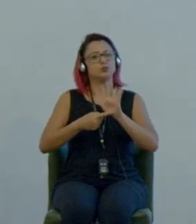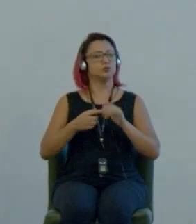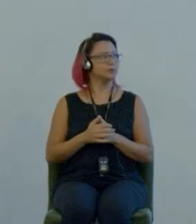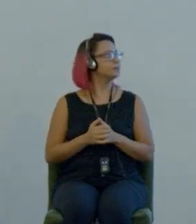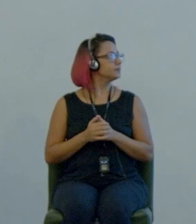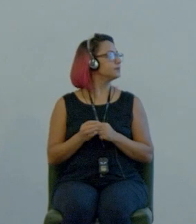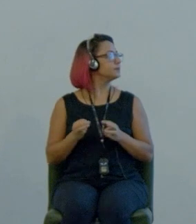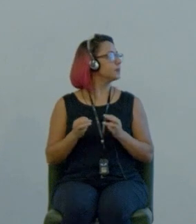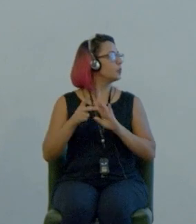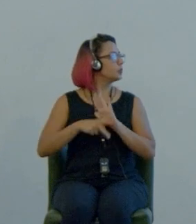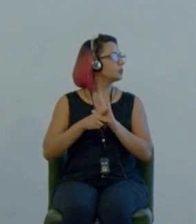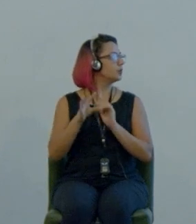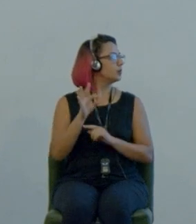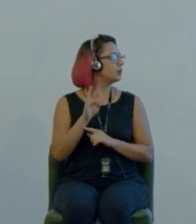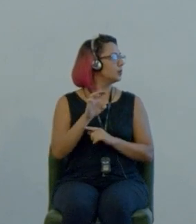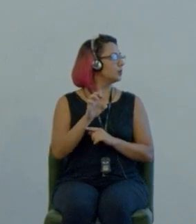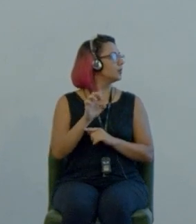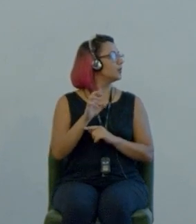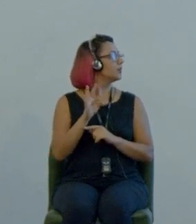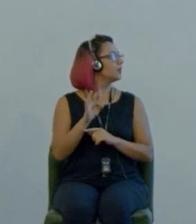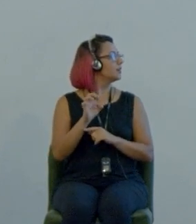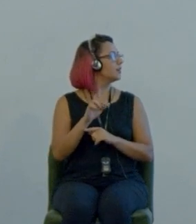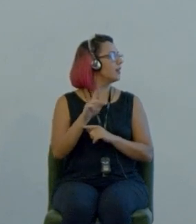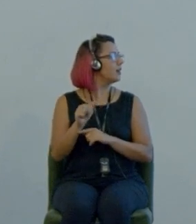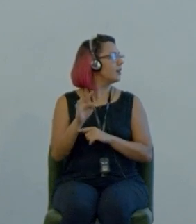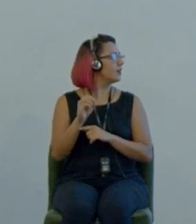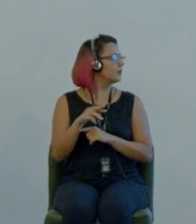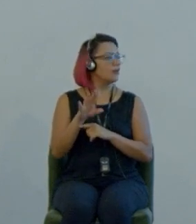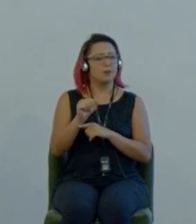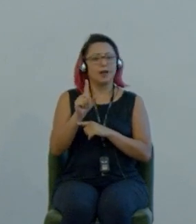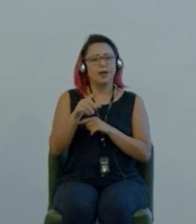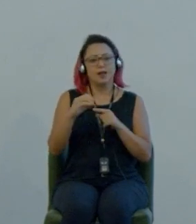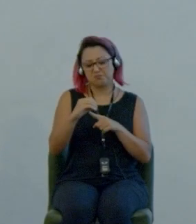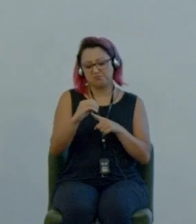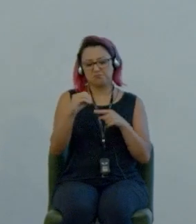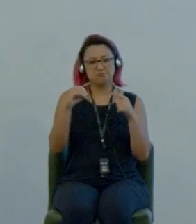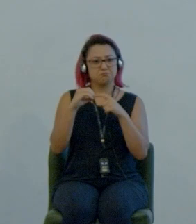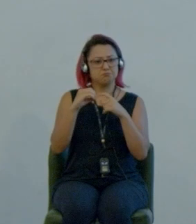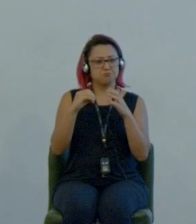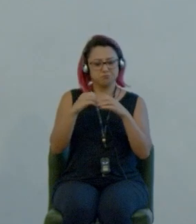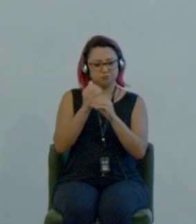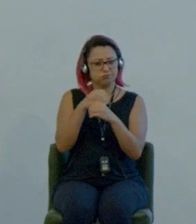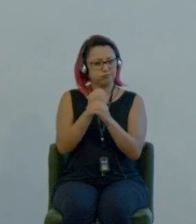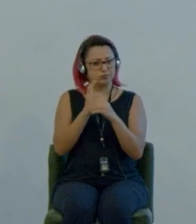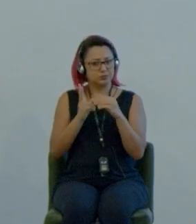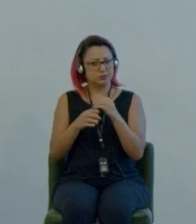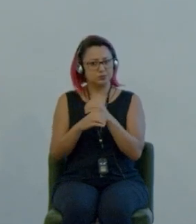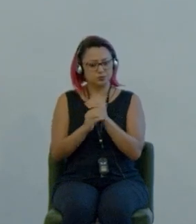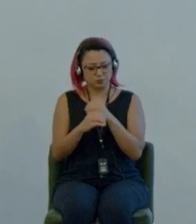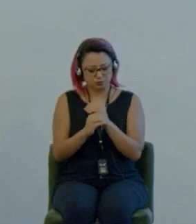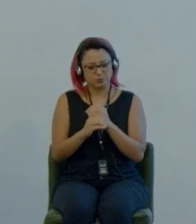c'est ça nos instruments à nous. C'est des lentilles optiques. Donc, vous voyez, c'est un drôle de